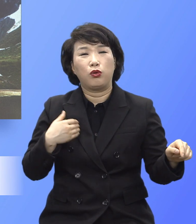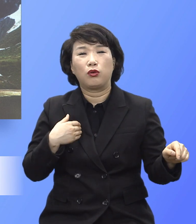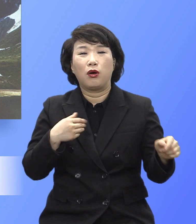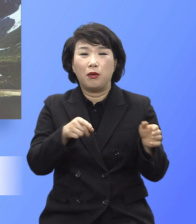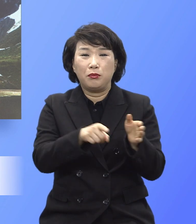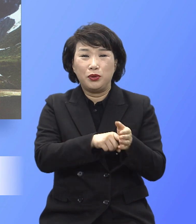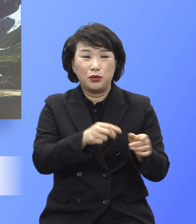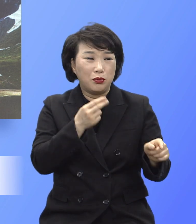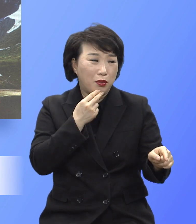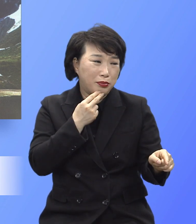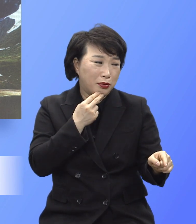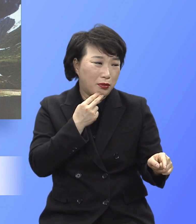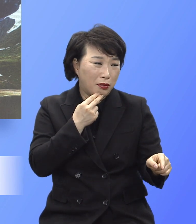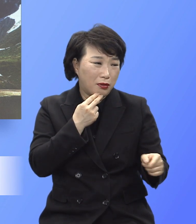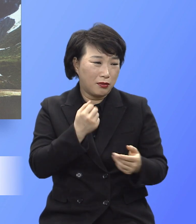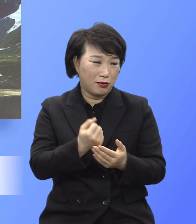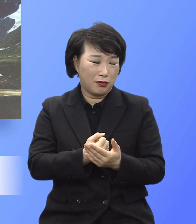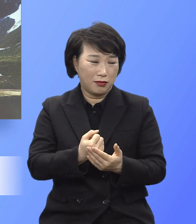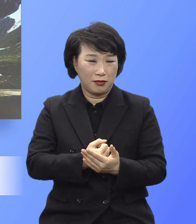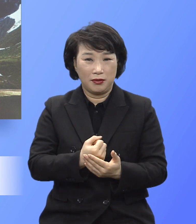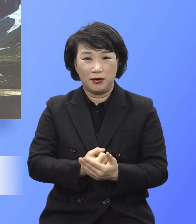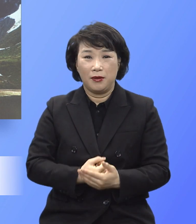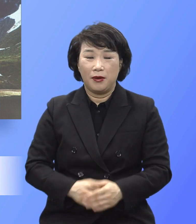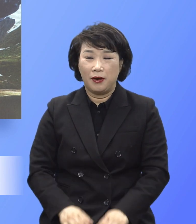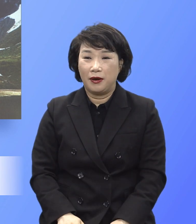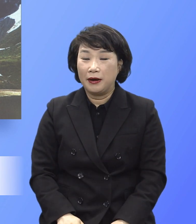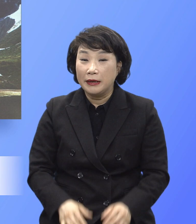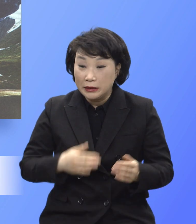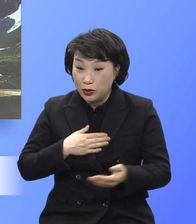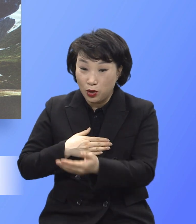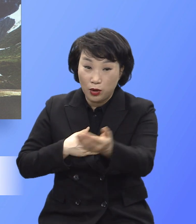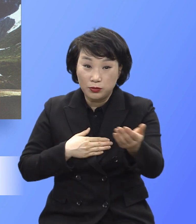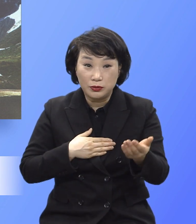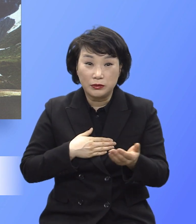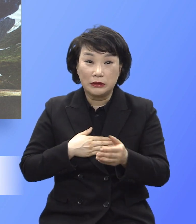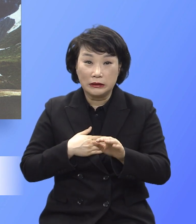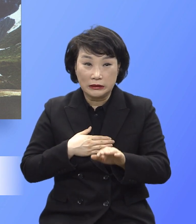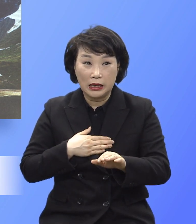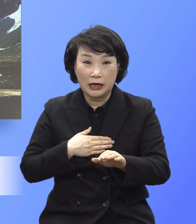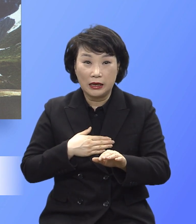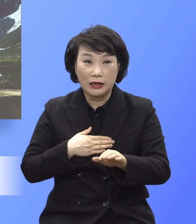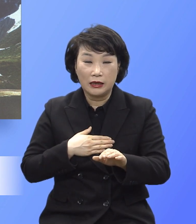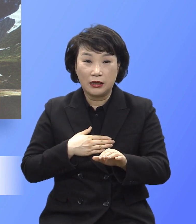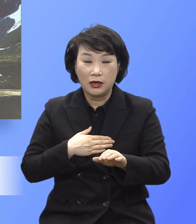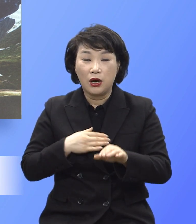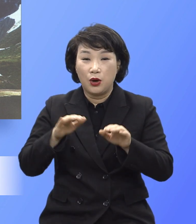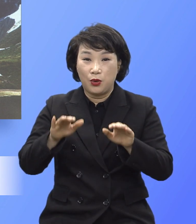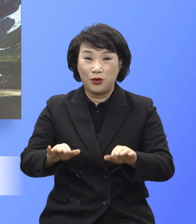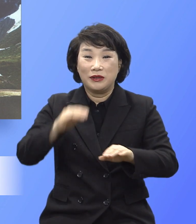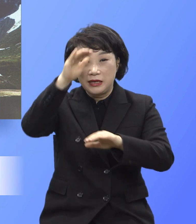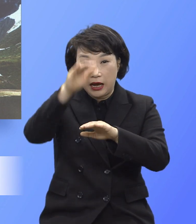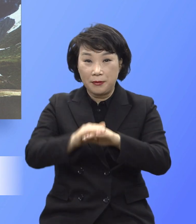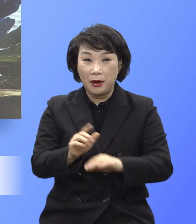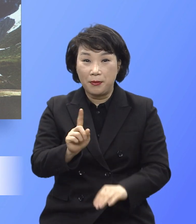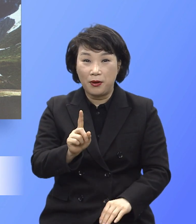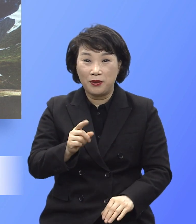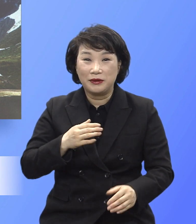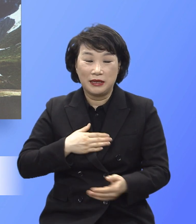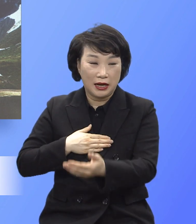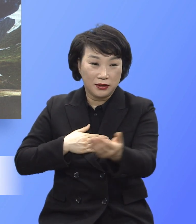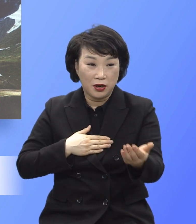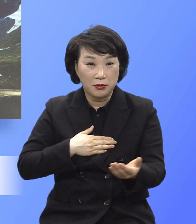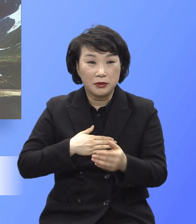믿는 믿음은 없는 사람입니다. 그래서 여러분들이 아주 오늘 예배가